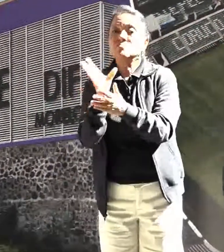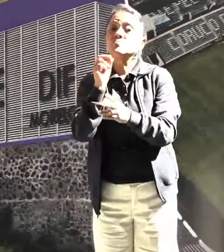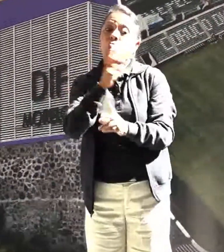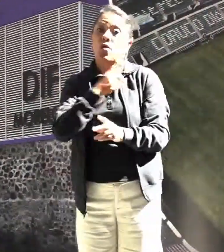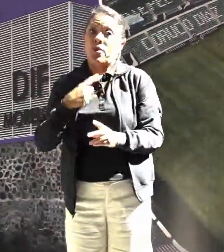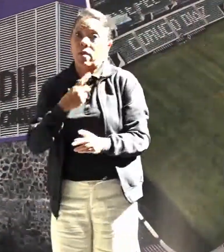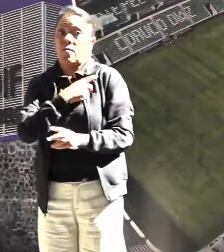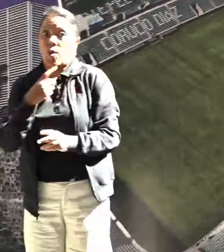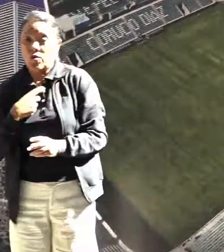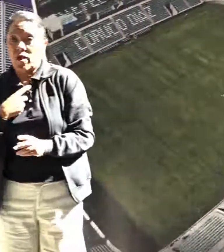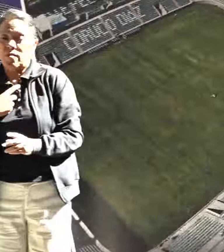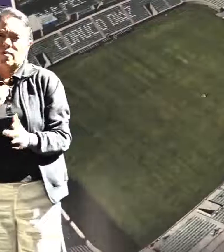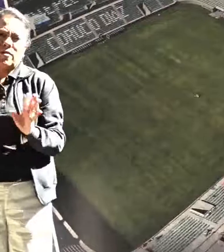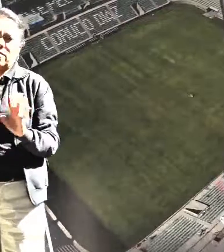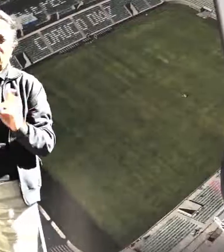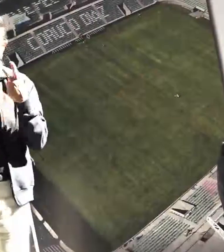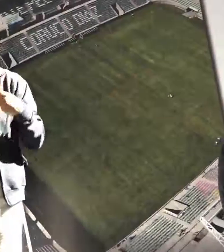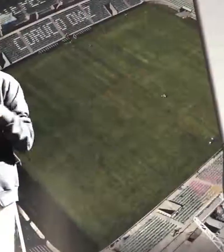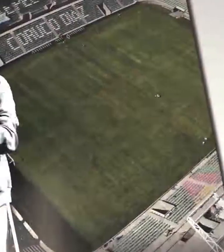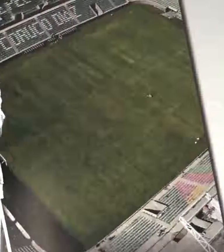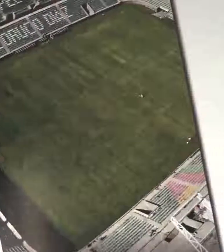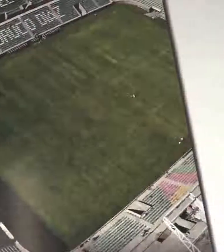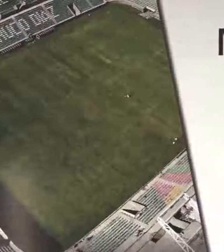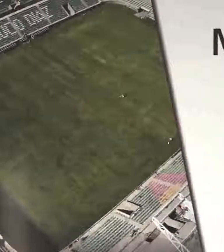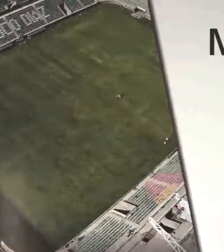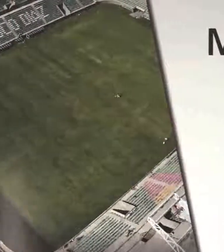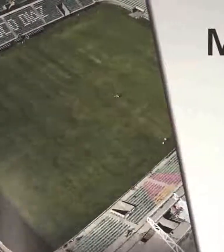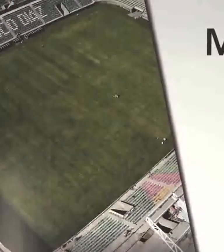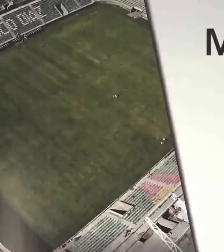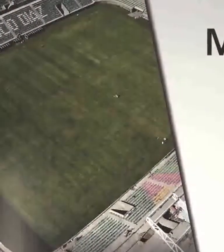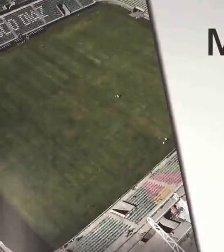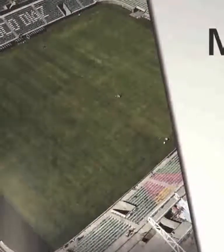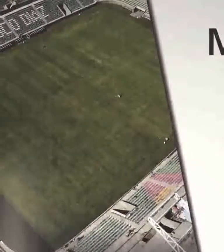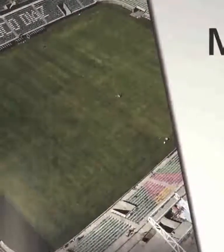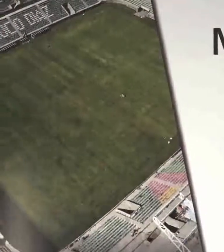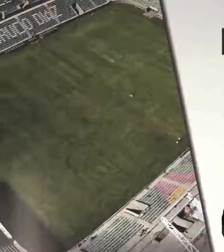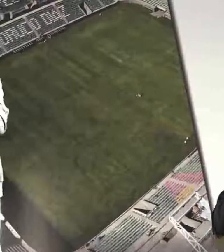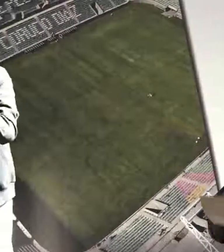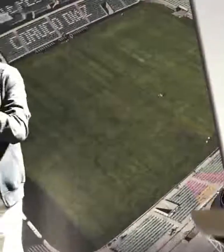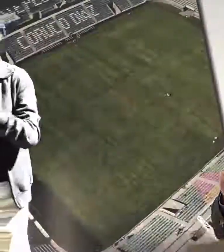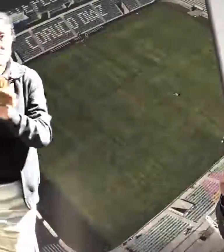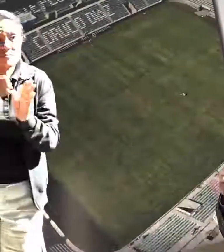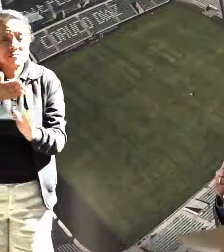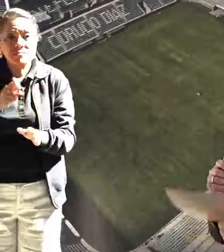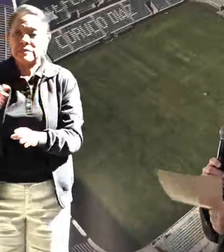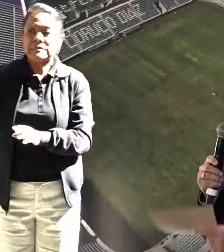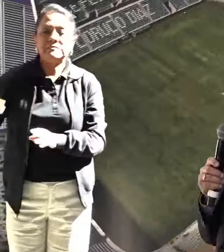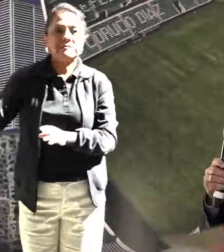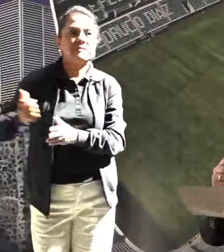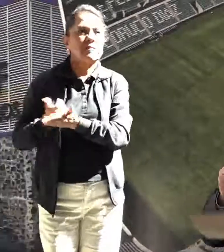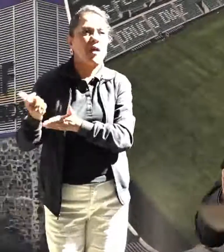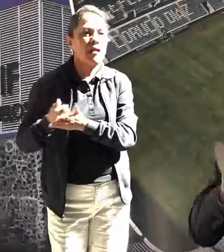deuda a los contratistas como pasa en muchos lugares, y no tenemos sino más que demostrar que lo